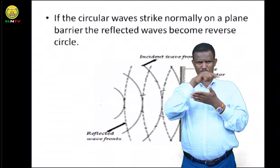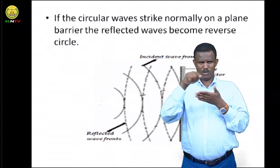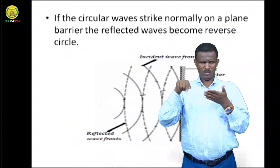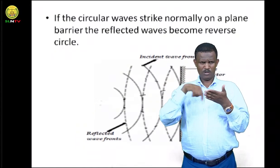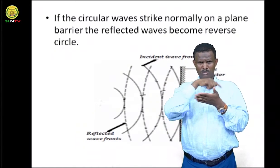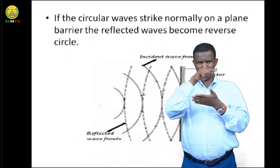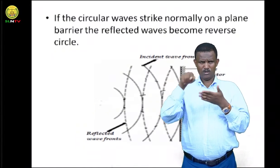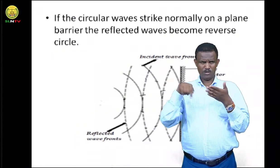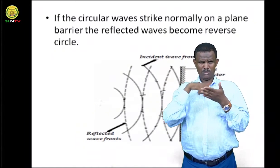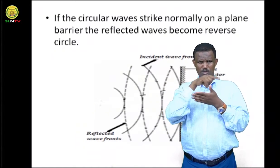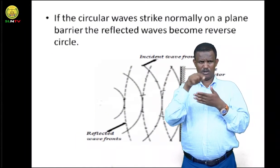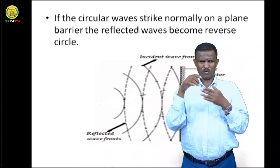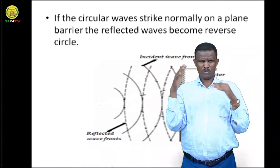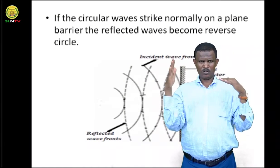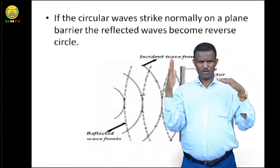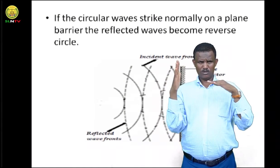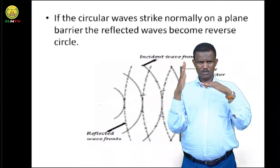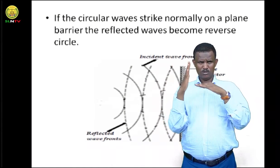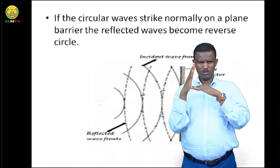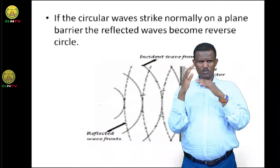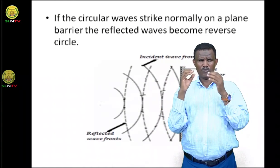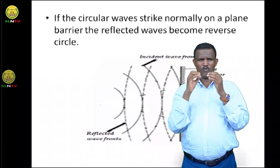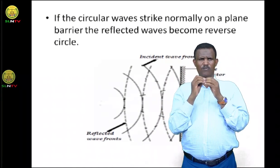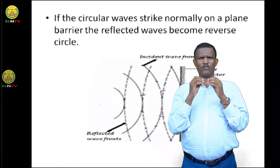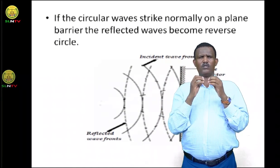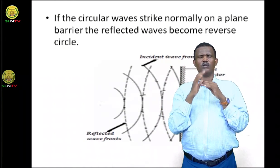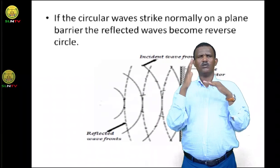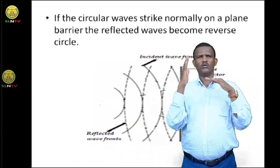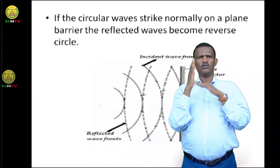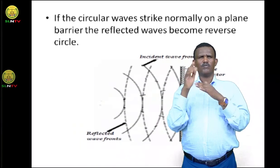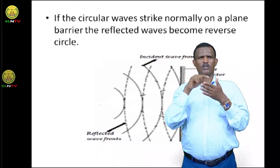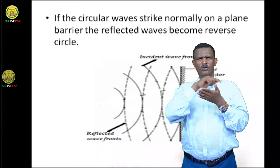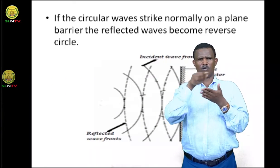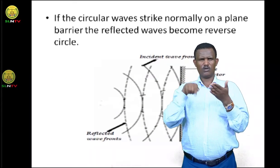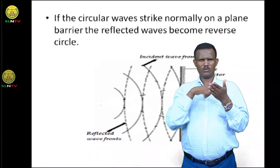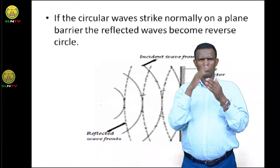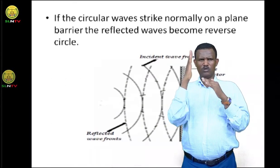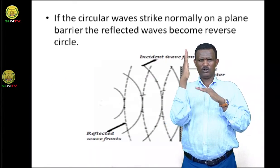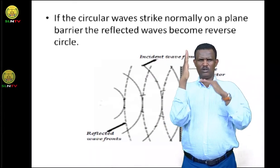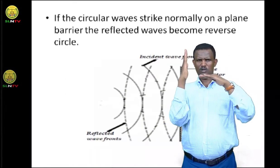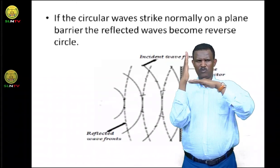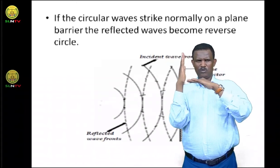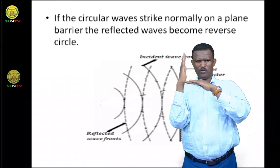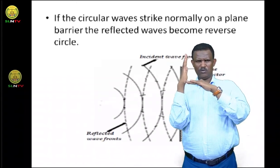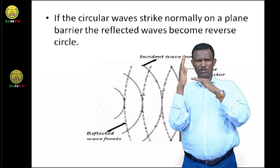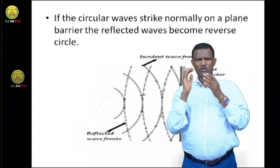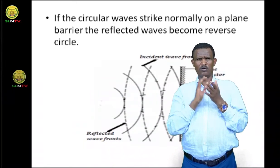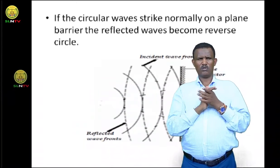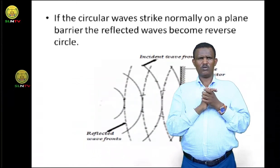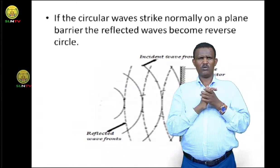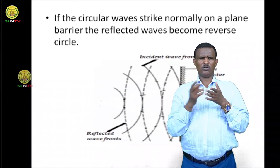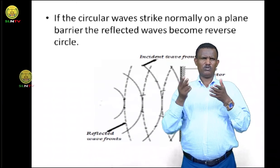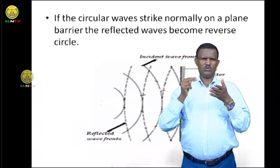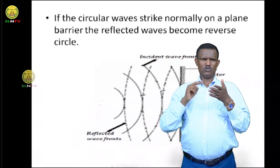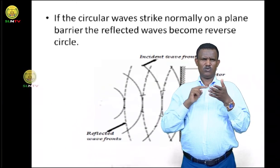ama layerisku marka hore ahaayeen concave oo ay ku dhacaan plane barrier street ah soo